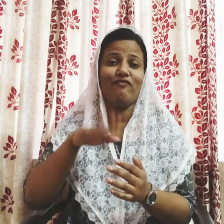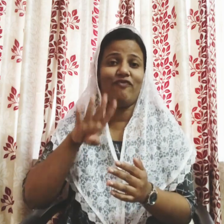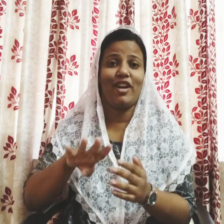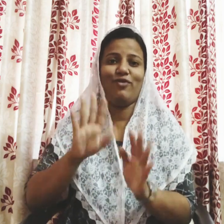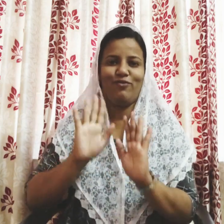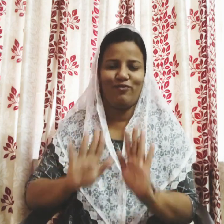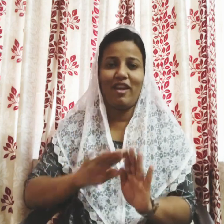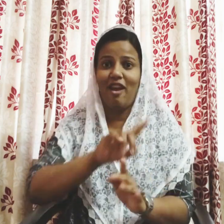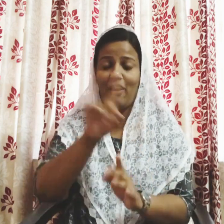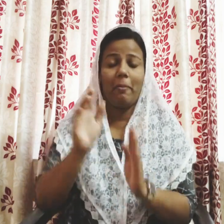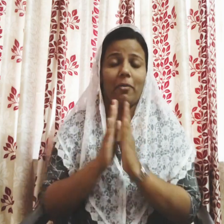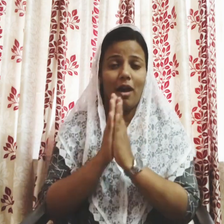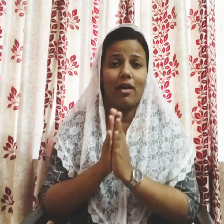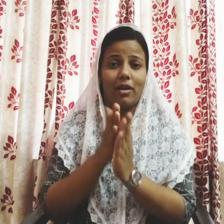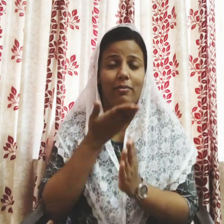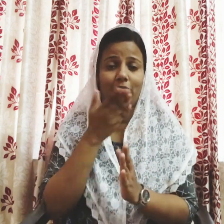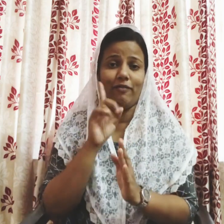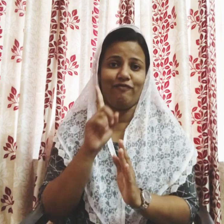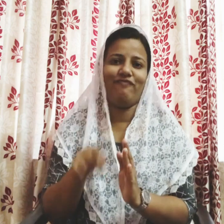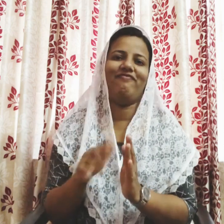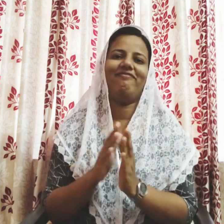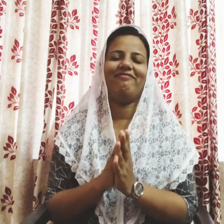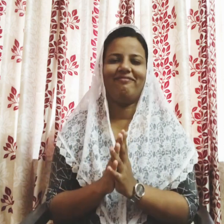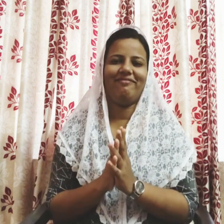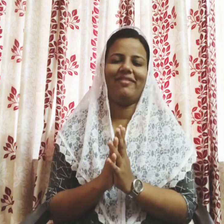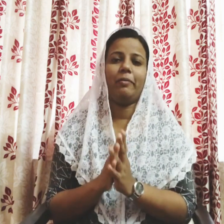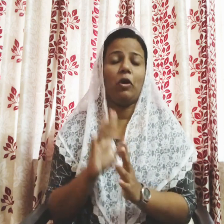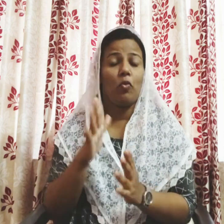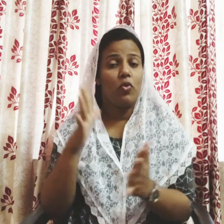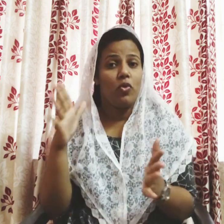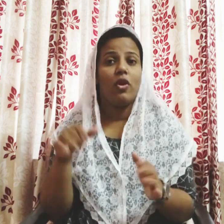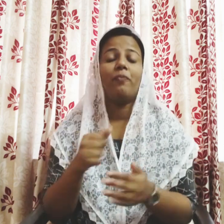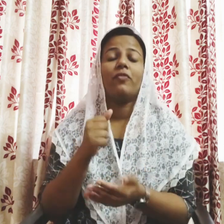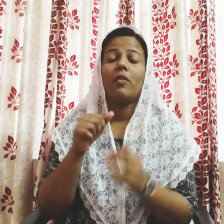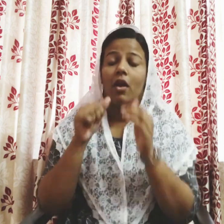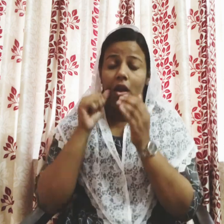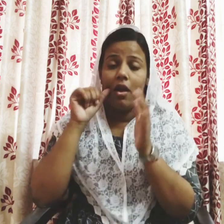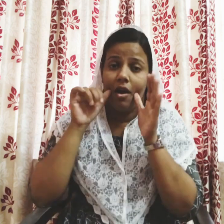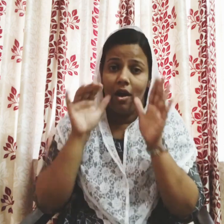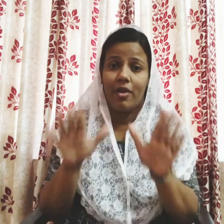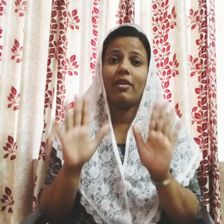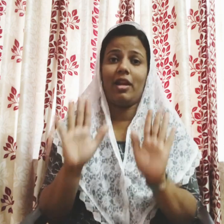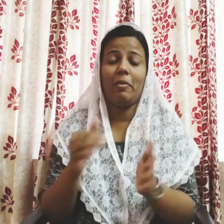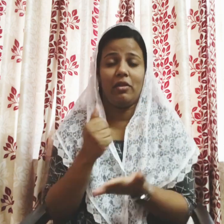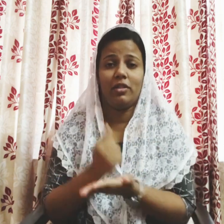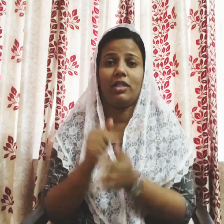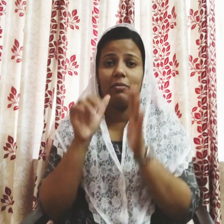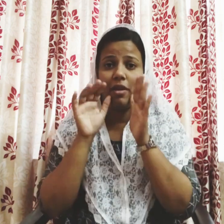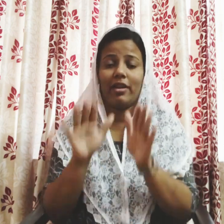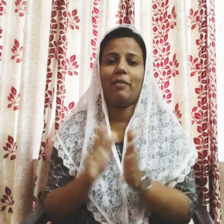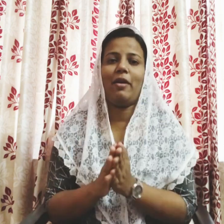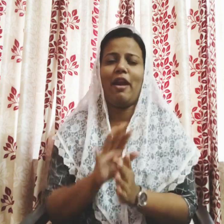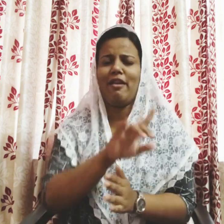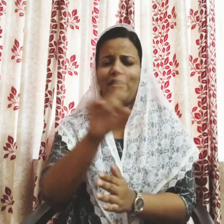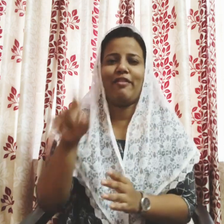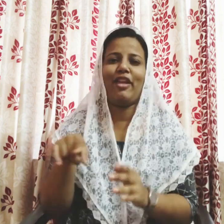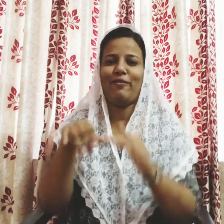ദിവസമാണ്. പ്രാർത്ഥനയോടുകൂടെ നിങ്ങൾ പങ്കെടുക്കണം കേട്ടോ. അത് നിങ്ങളുടെ ജീവിതം നിശ്ചയമായിട്ടും അനുഗ്രഹമായിരിക്കും. അതുകൊണ്ട് പ്രാർത്ഥിച്ച് നിങ്ങൾ പങ്കെടുക്കുക. കർത്താവ് അതിനുവേണ്ടി നിങ്ങളെ